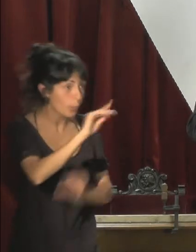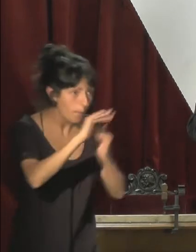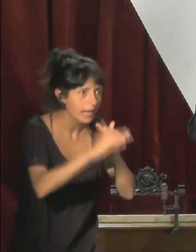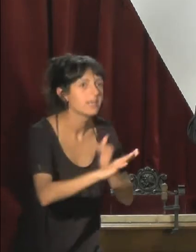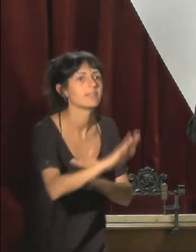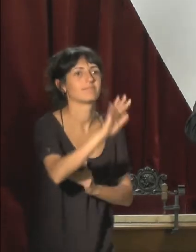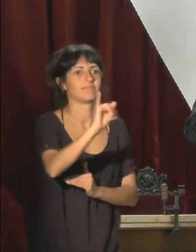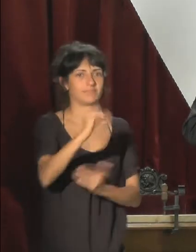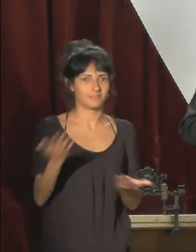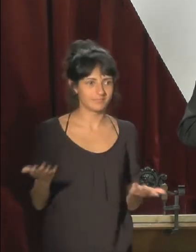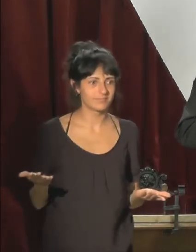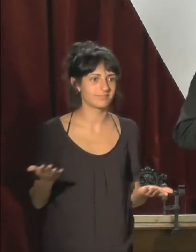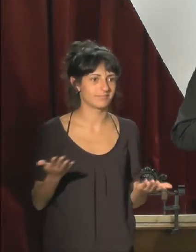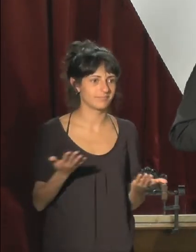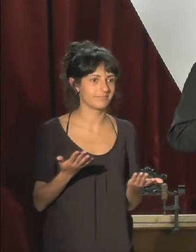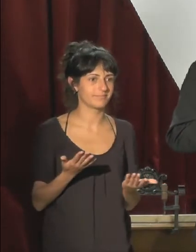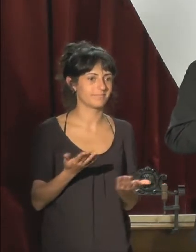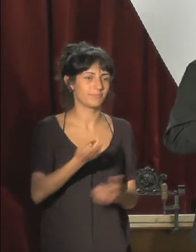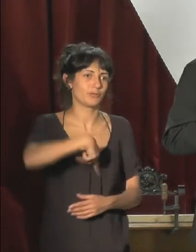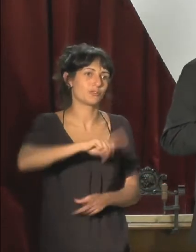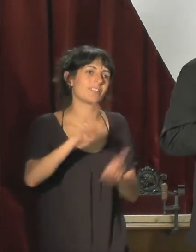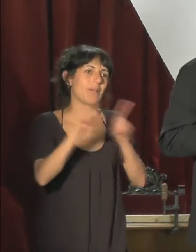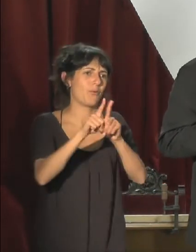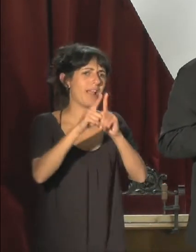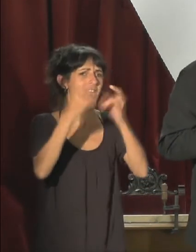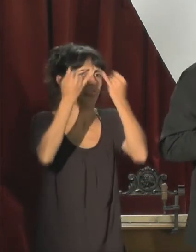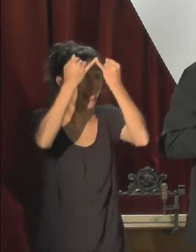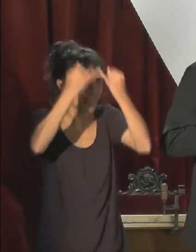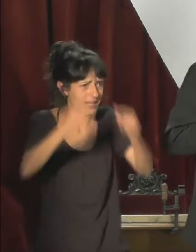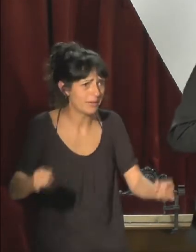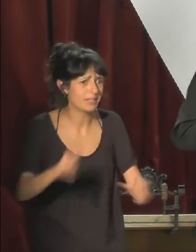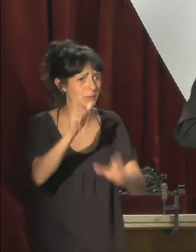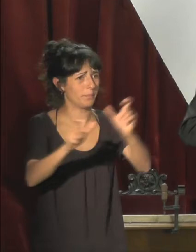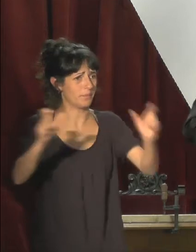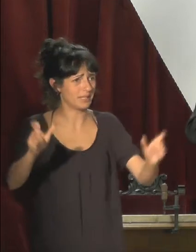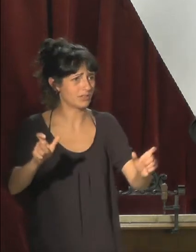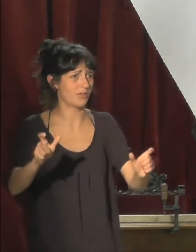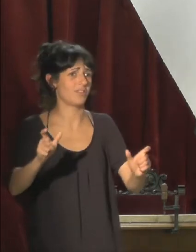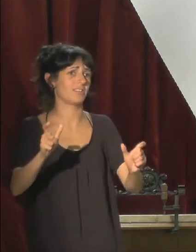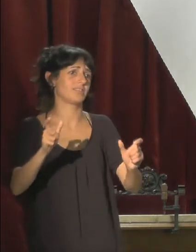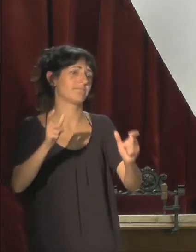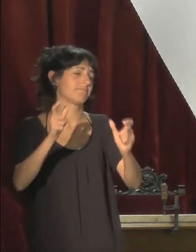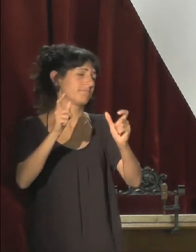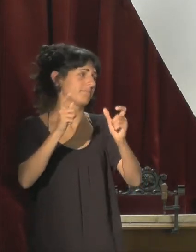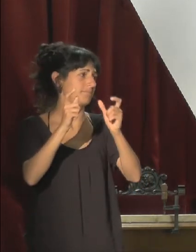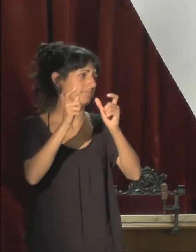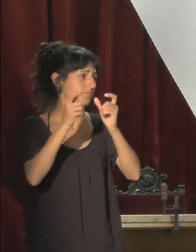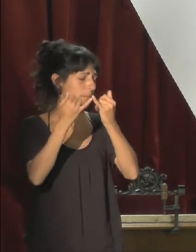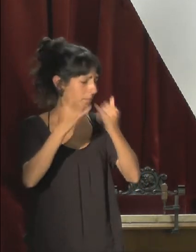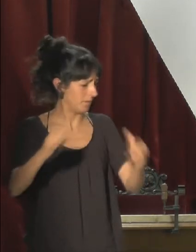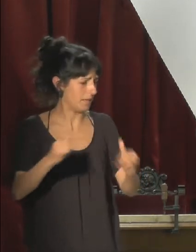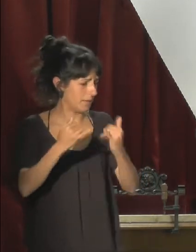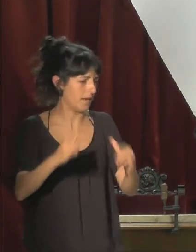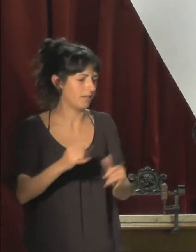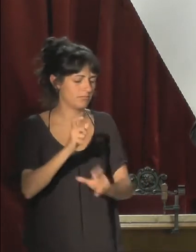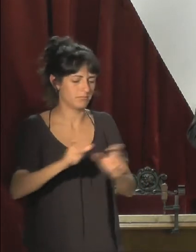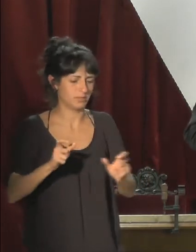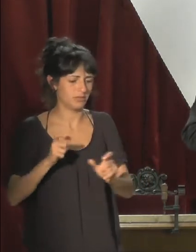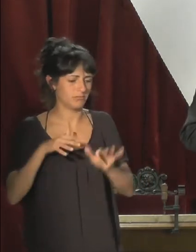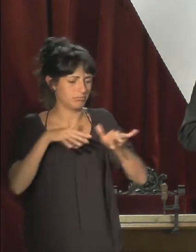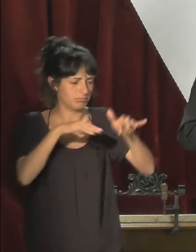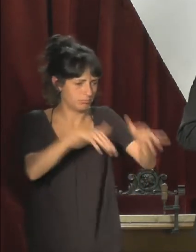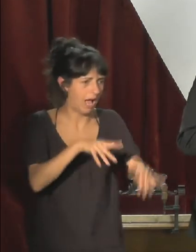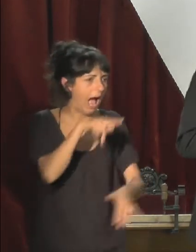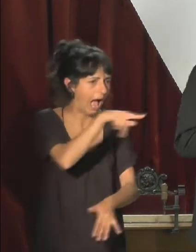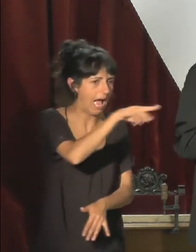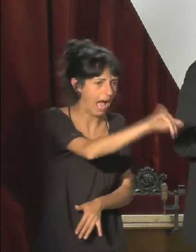Celebrando mesmo a nosa existencia, a nosa presenza e o traballo realizado, tantas veces en